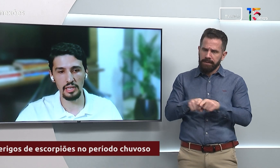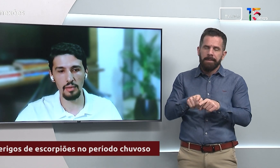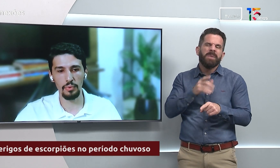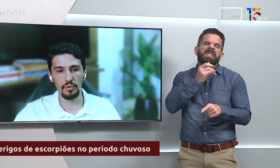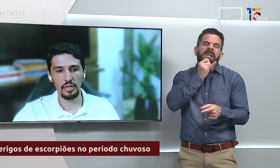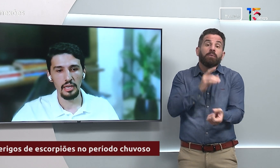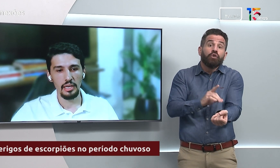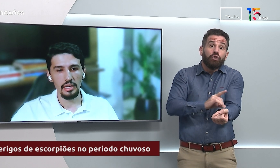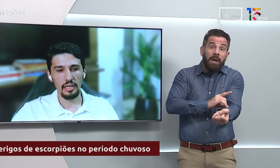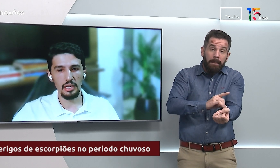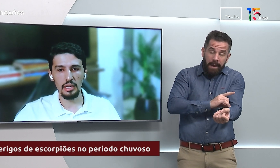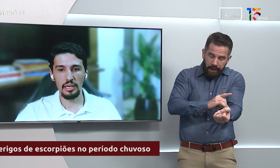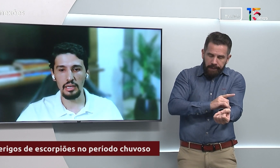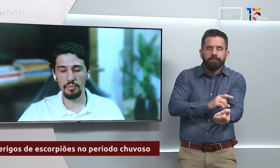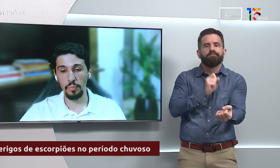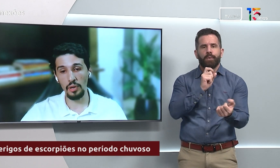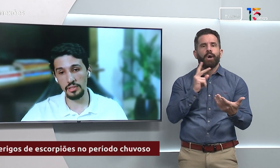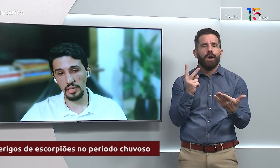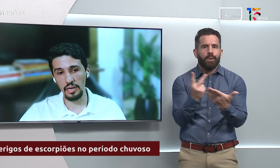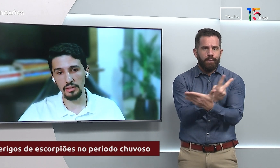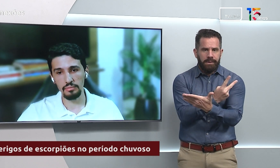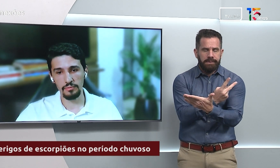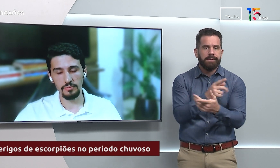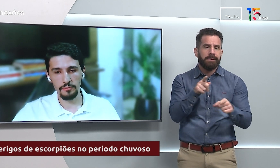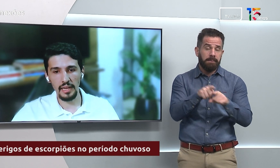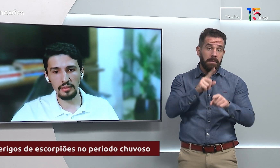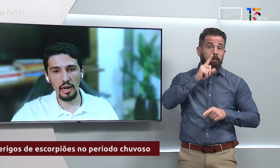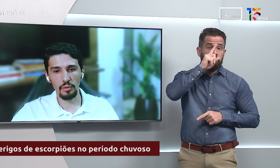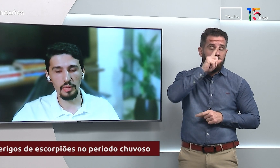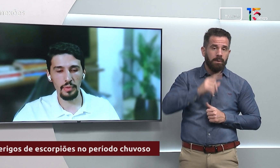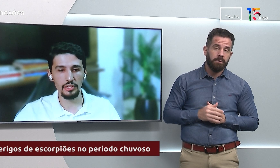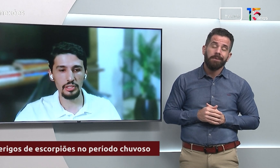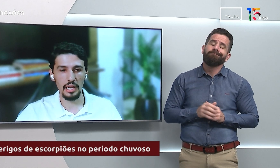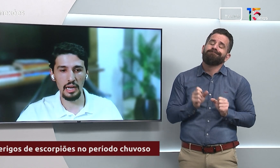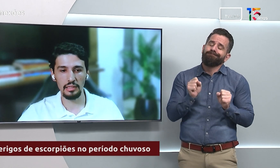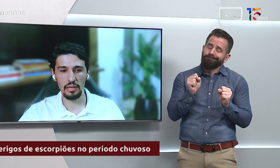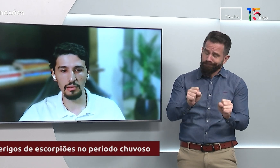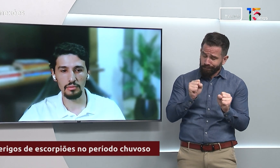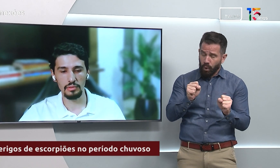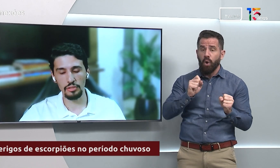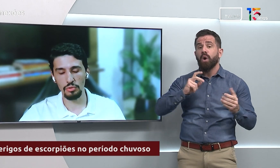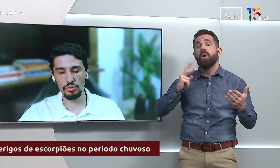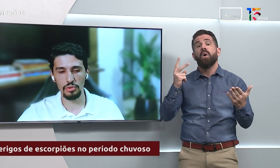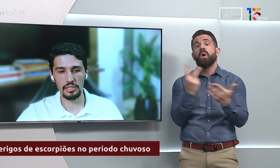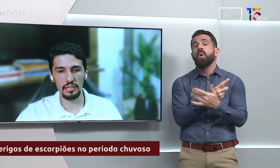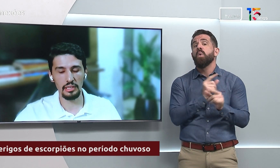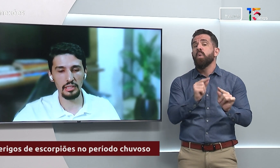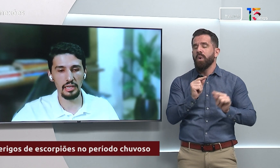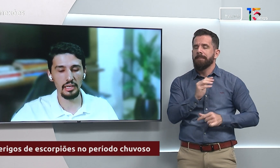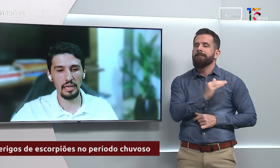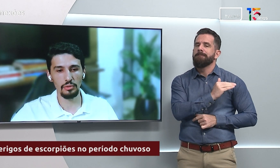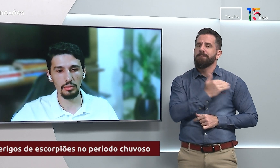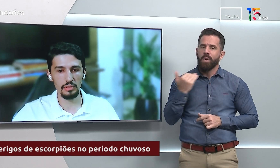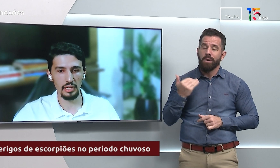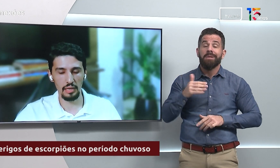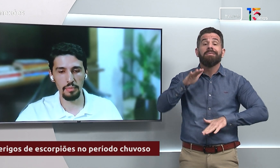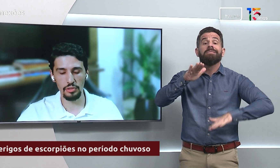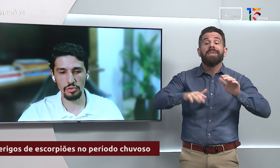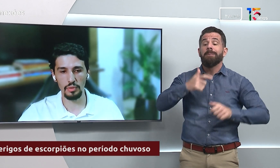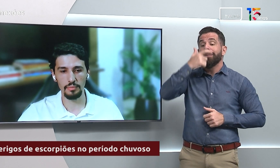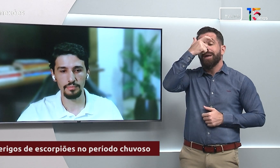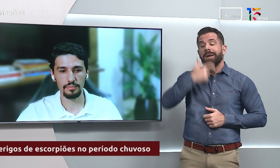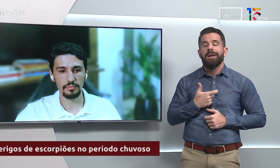por exemplo, e pode ser fatal, depende das condições ali daquele adulto,